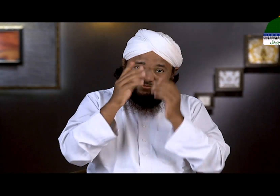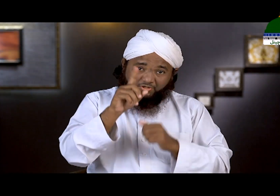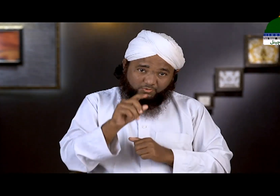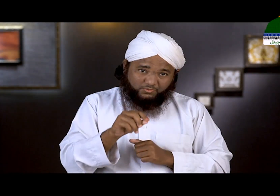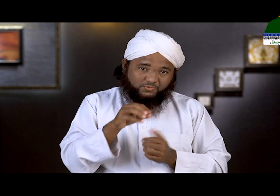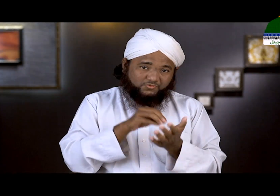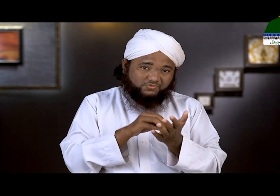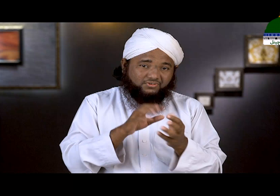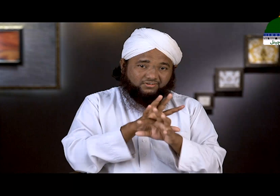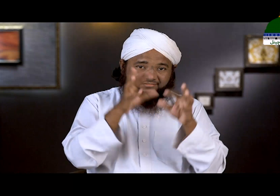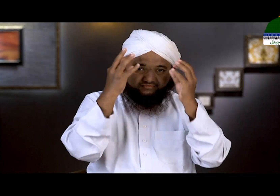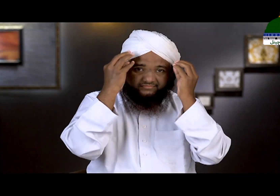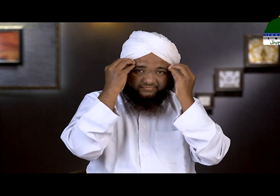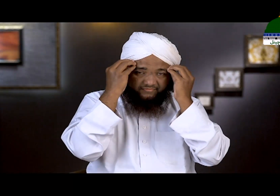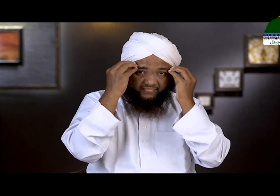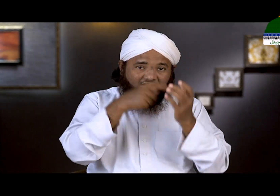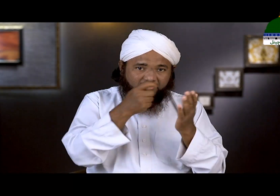جائیں تو بعض علماء کے نزدیک